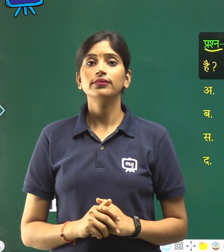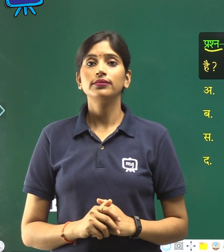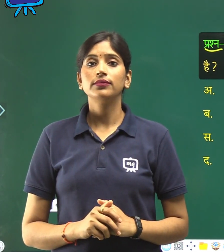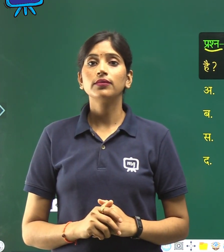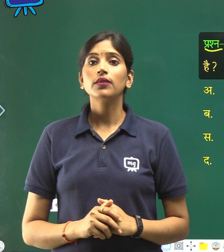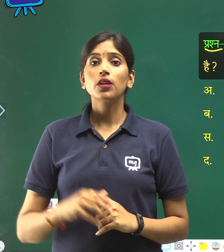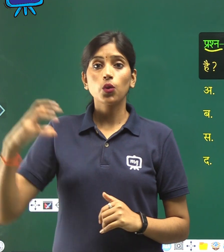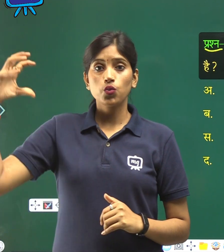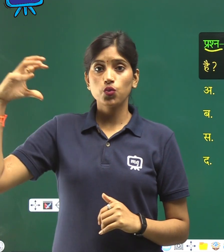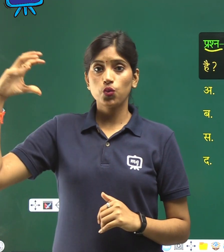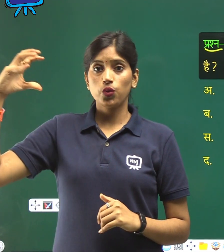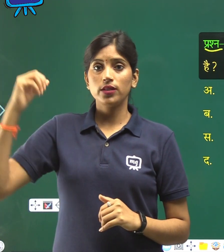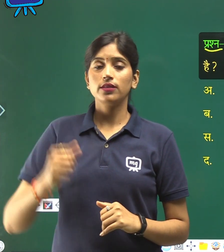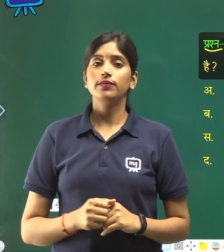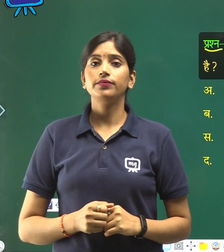सूरज